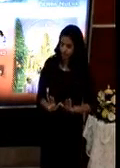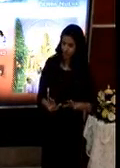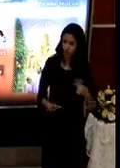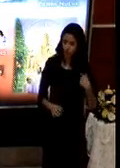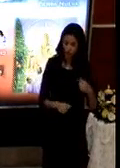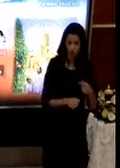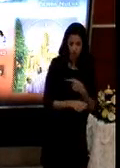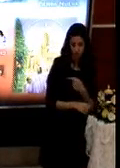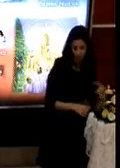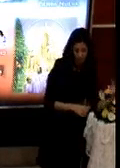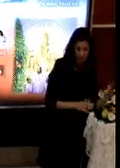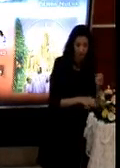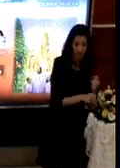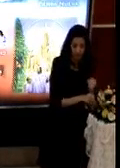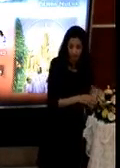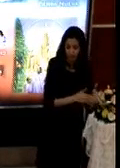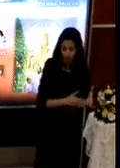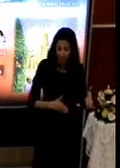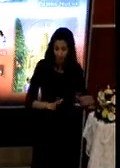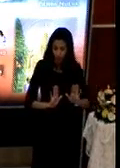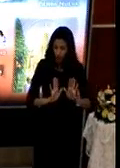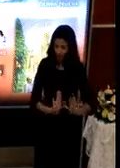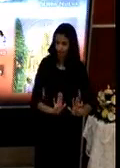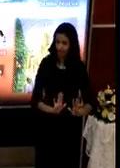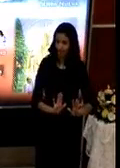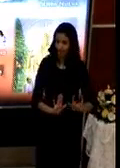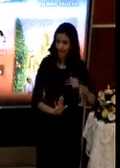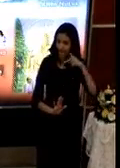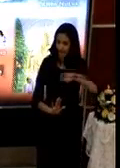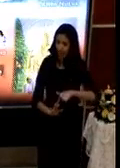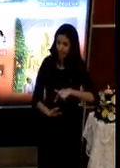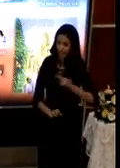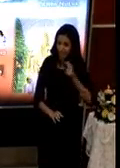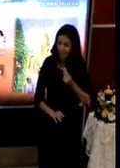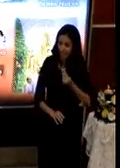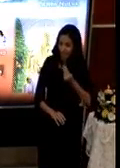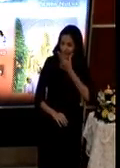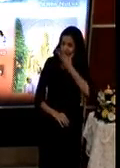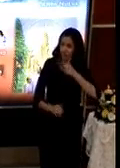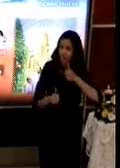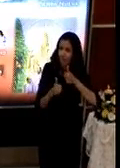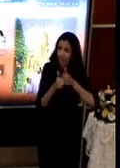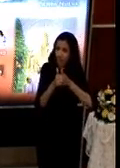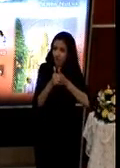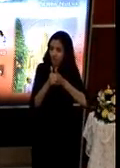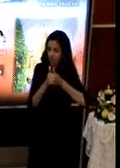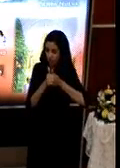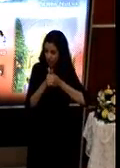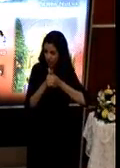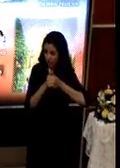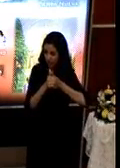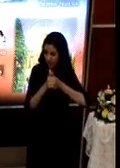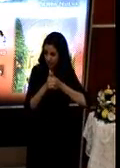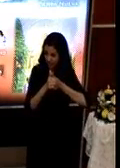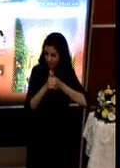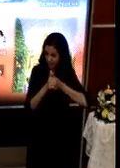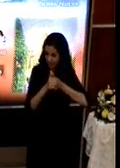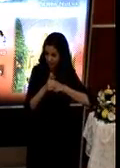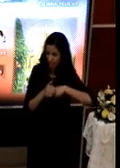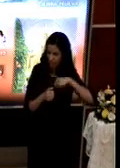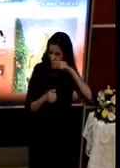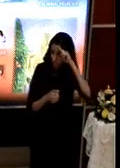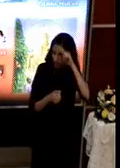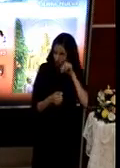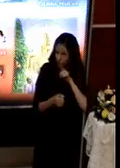haciendo siempre. Y ahora vas a hacer lo que Dios quiere, lo que Dios desea. Y el versículo 14, ¿han